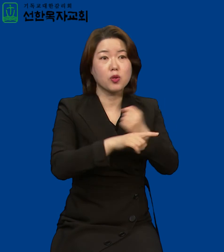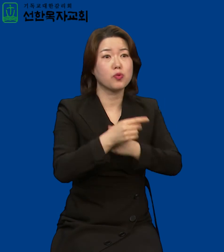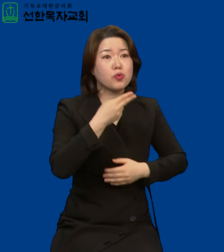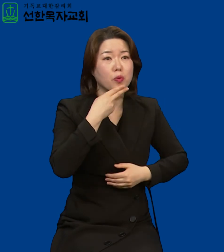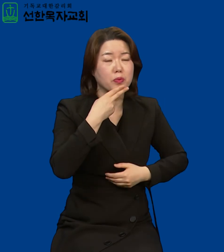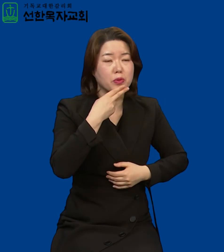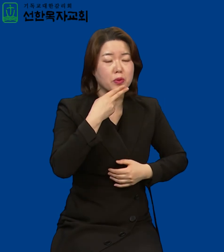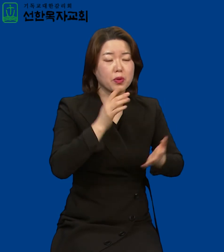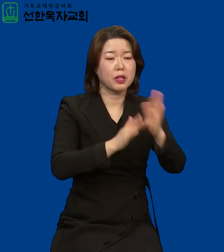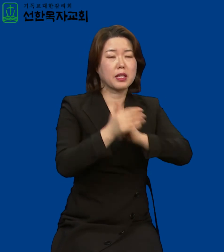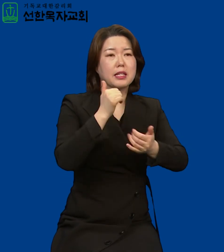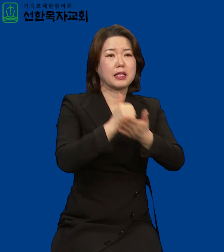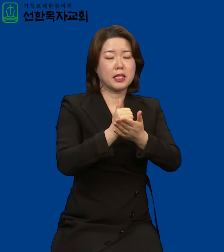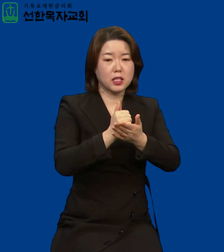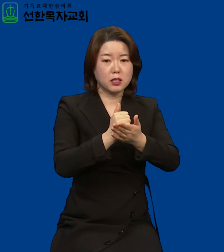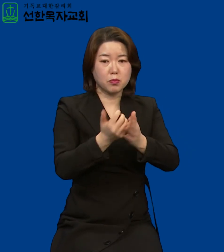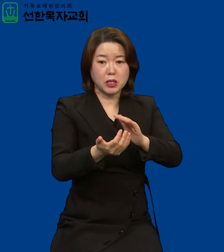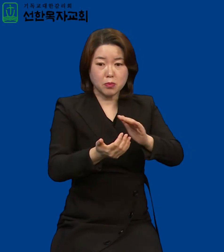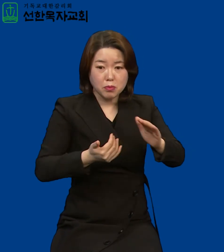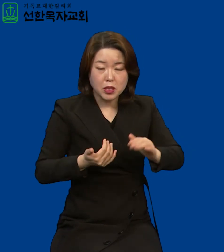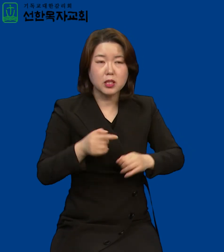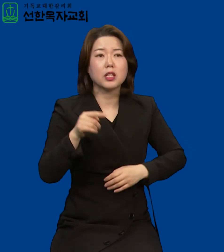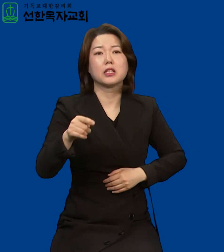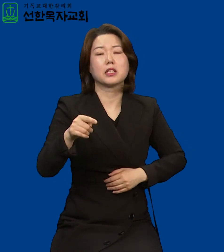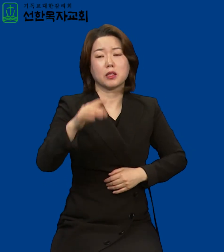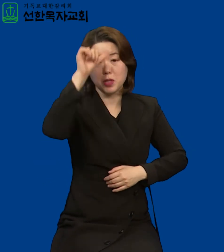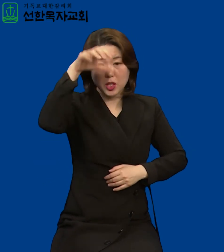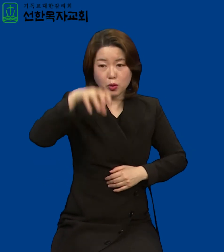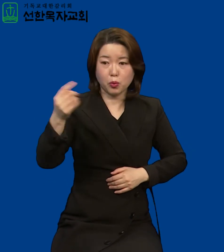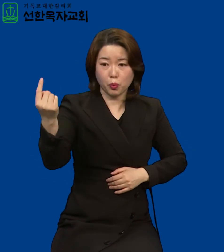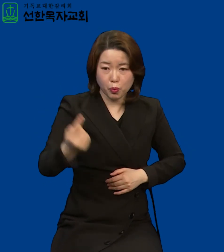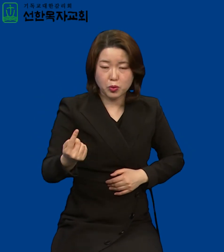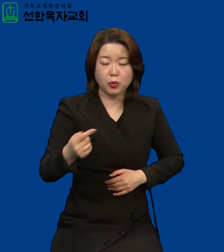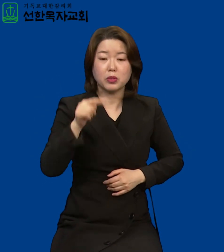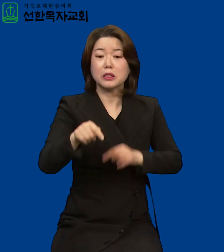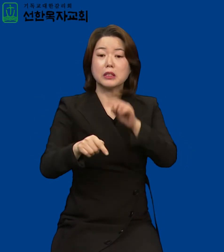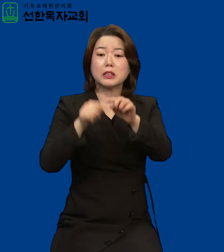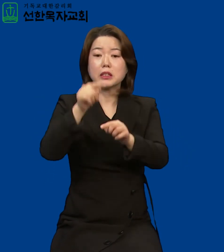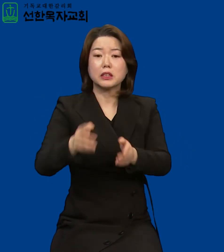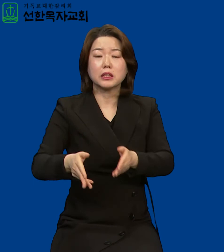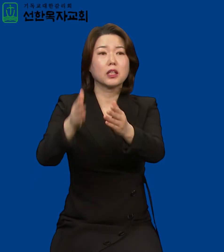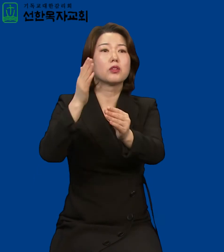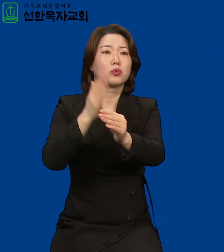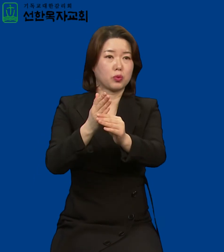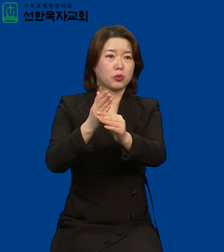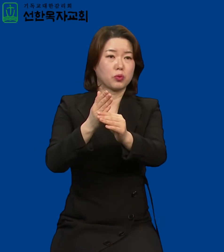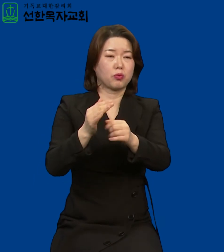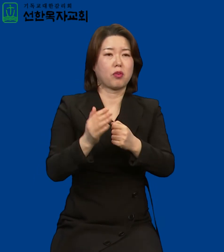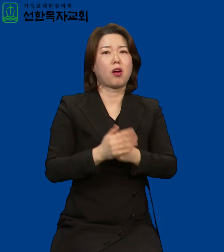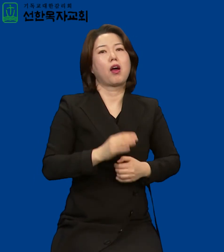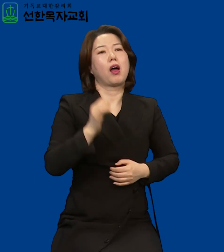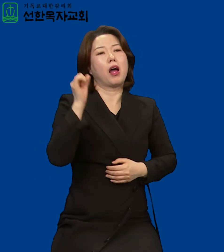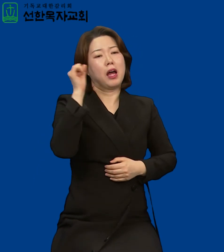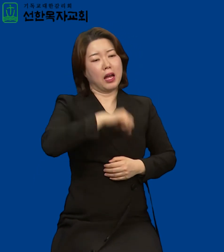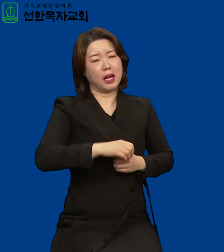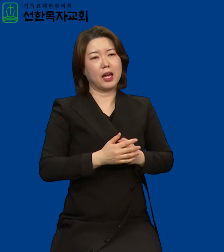예수님은 이미 인도에 거기 오셨고 거기서 길을 걷고 계셨어요. 그래서 인도의 길을 걷고 계신